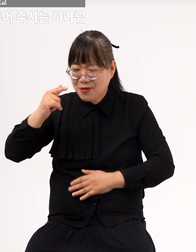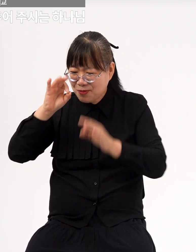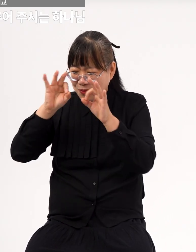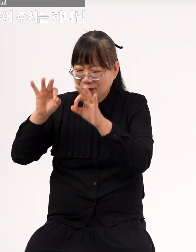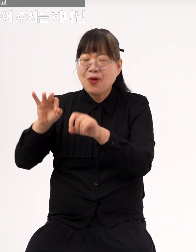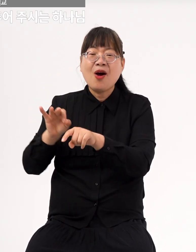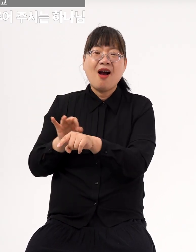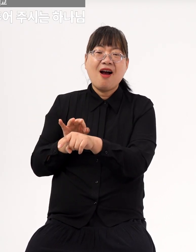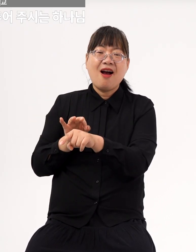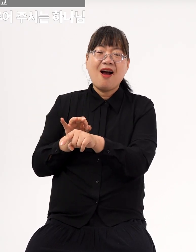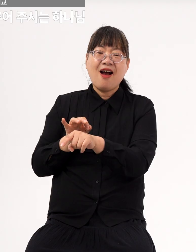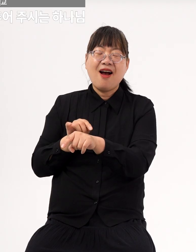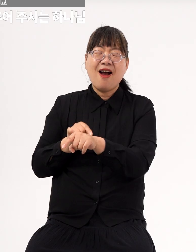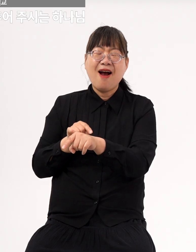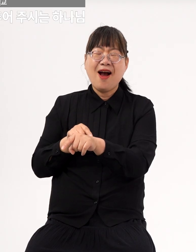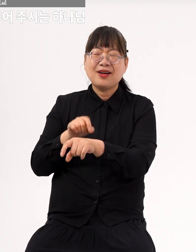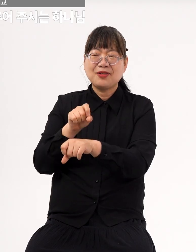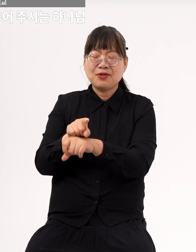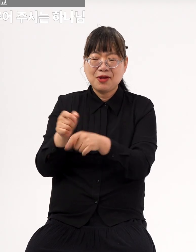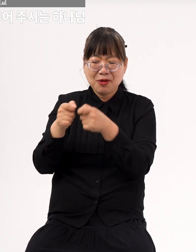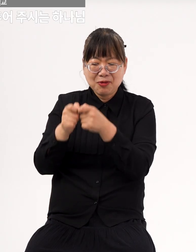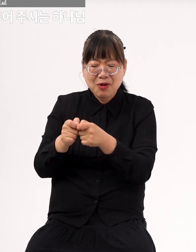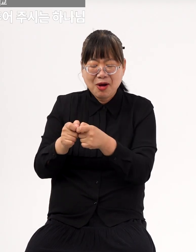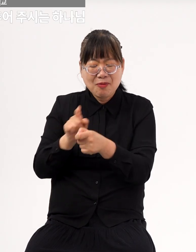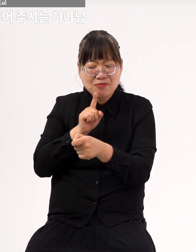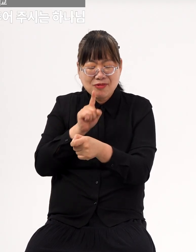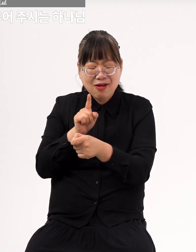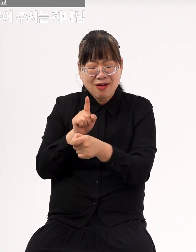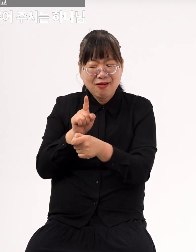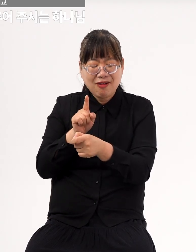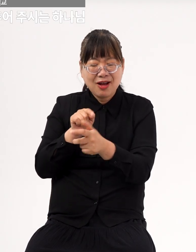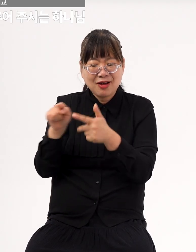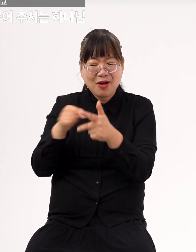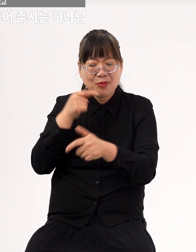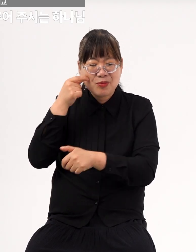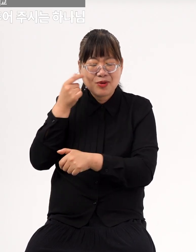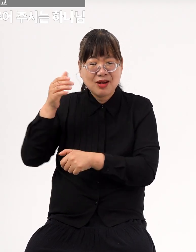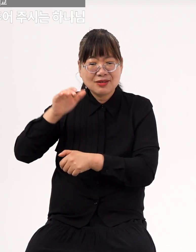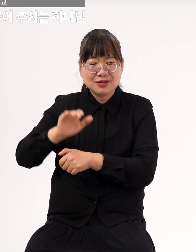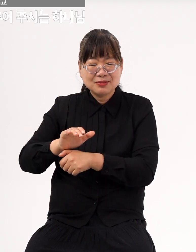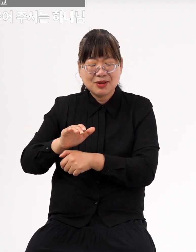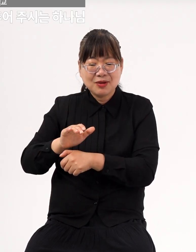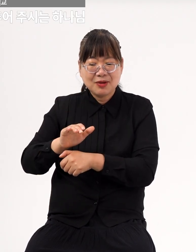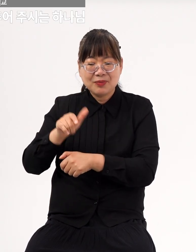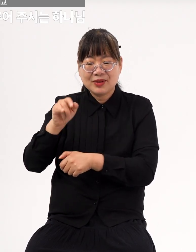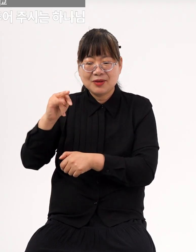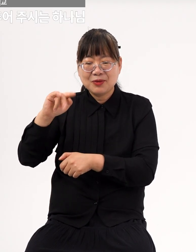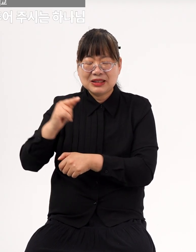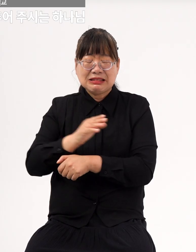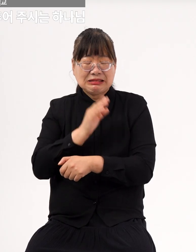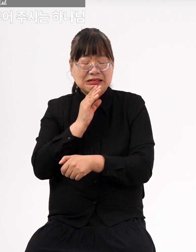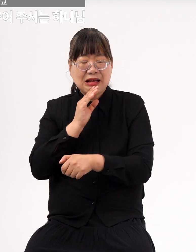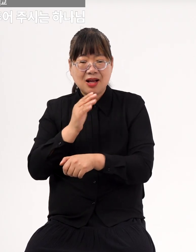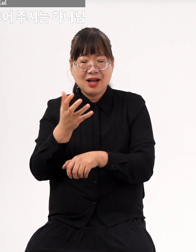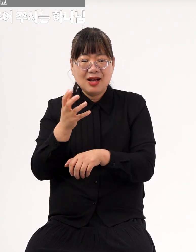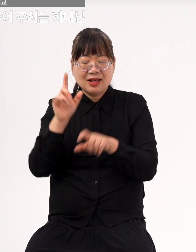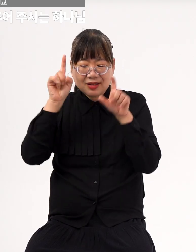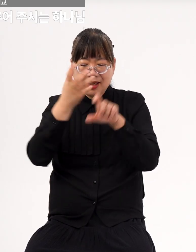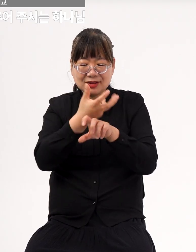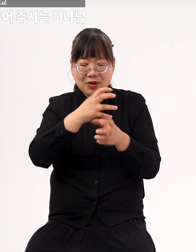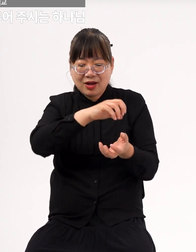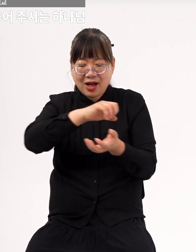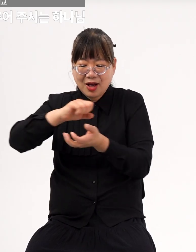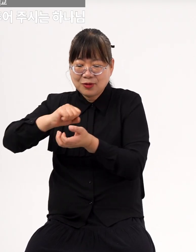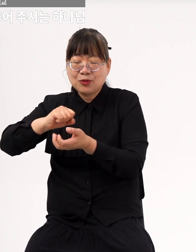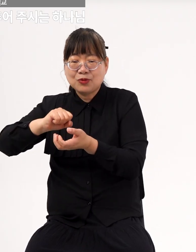이걸 뭐 꼼꼼하다고 해야 될지, 그 양털을 진짜 이게 물 맞나? 그러고 한번 짜봐요. 짜보니까